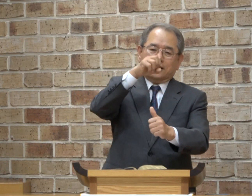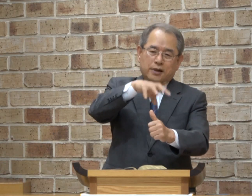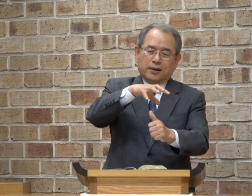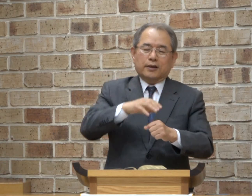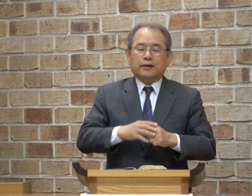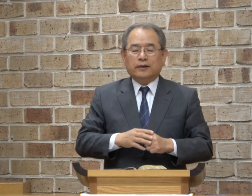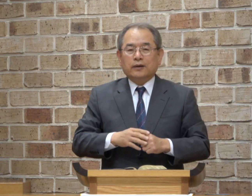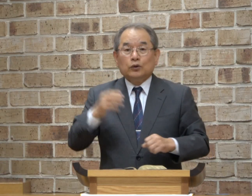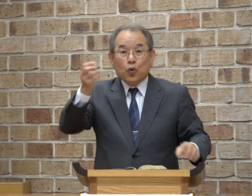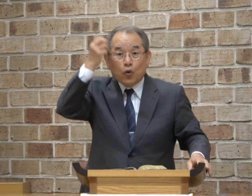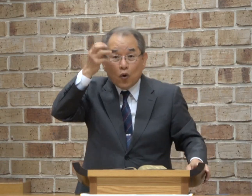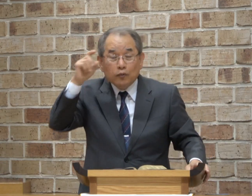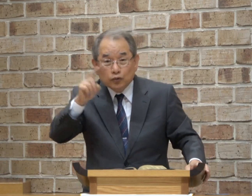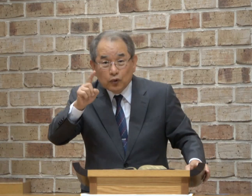그것은 물은 세례를 뜻합니다.